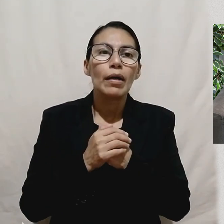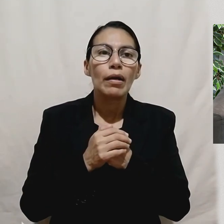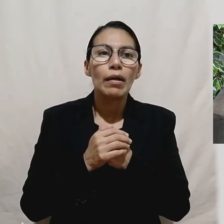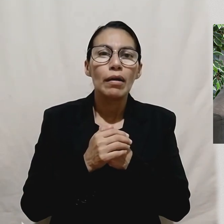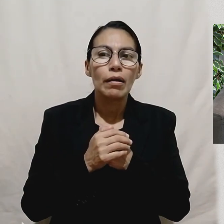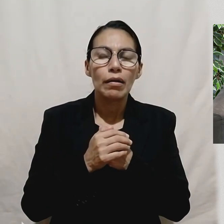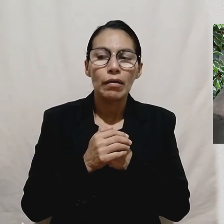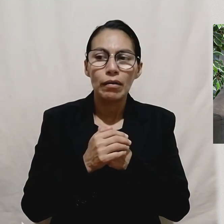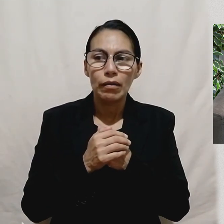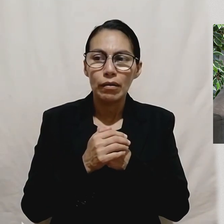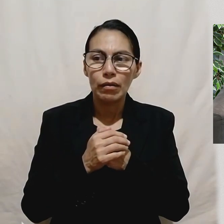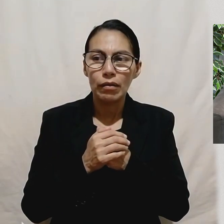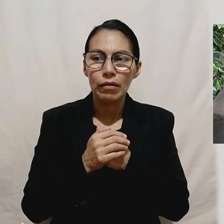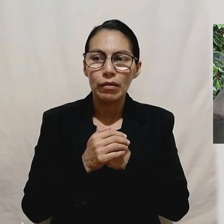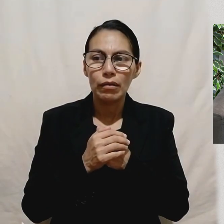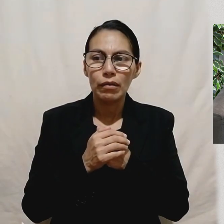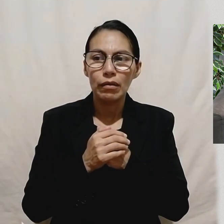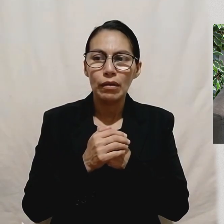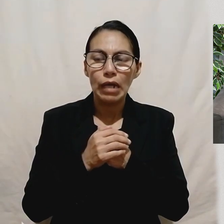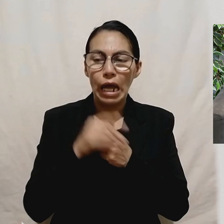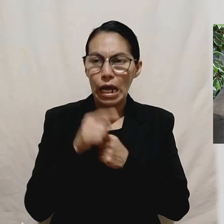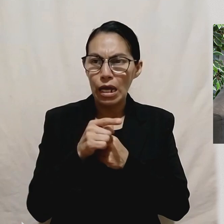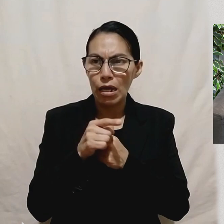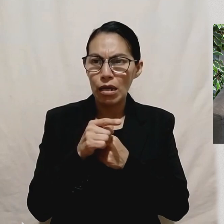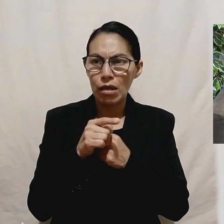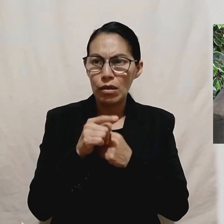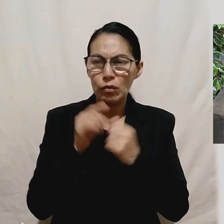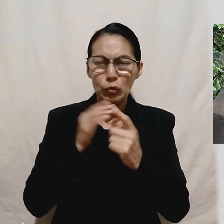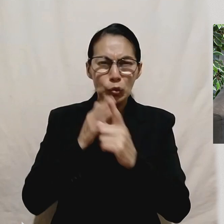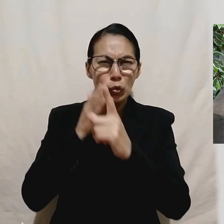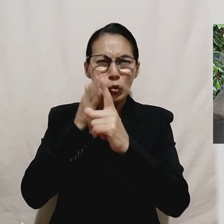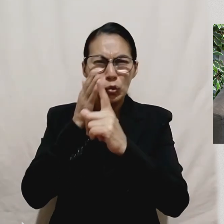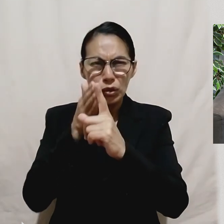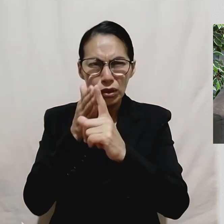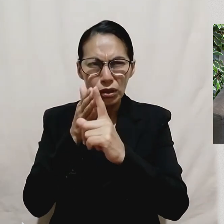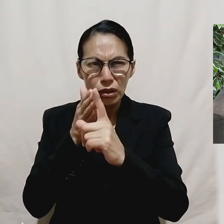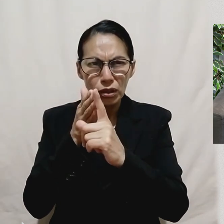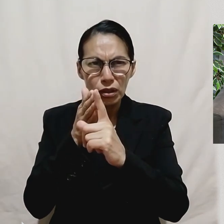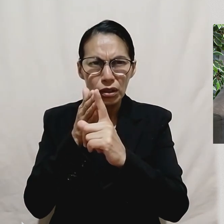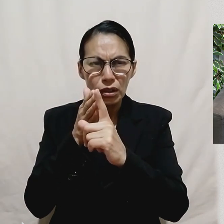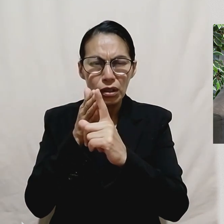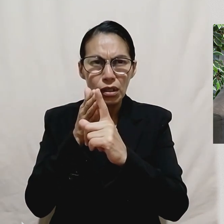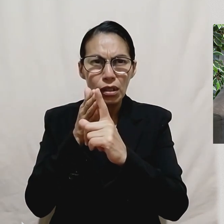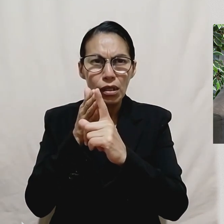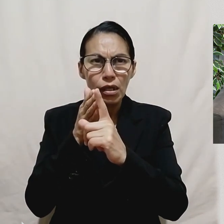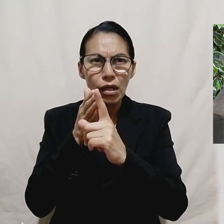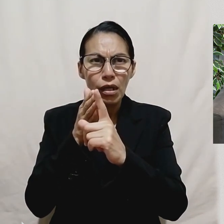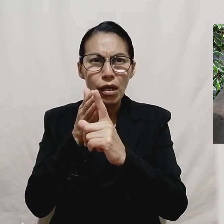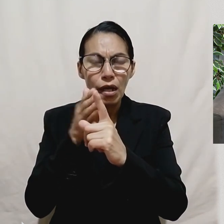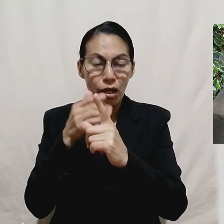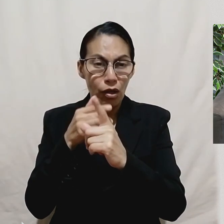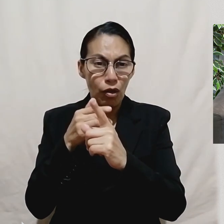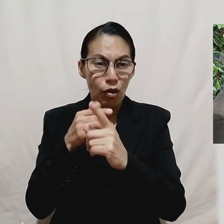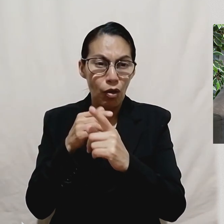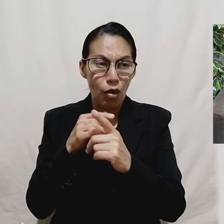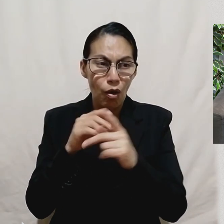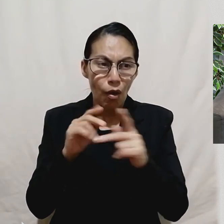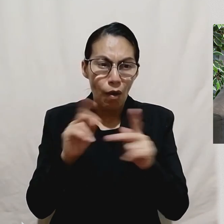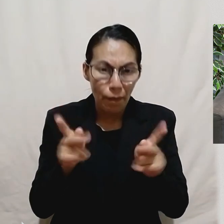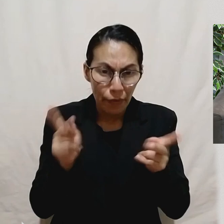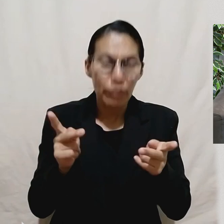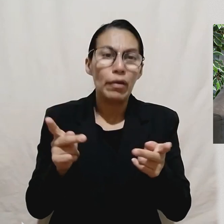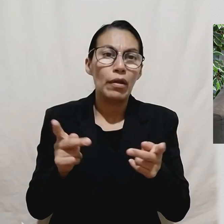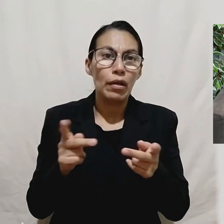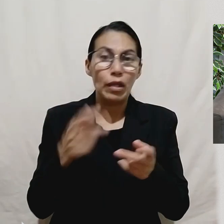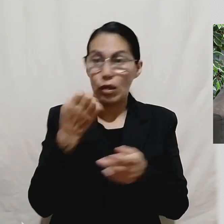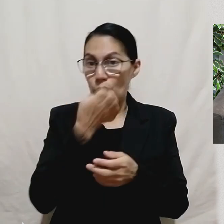estuvimos era el enfoque principal no era tanto los recursos no de de lograr vender para poderme pagar